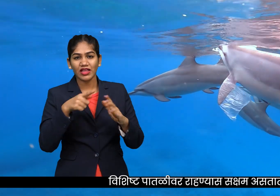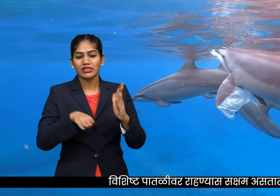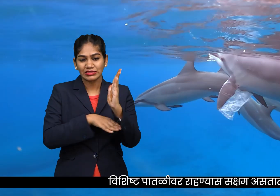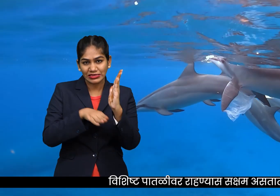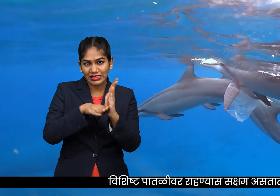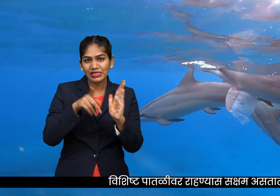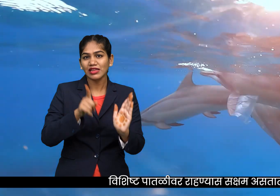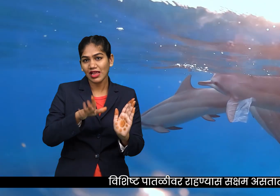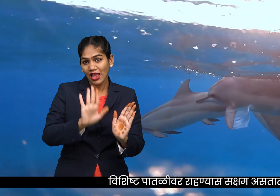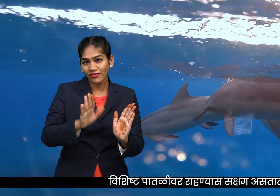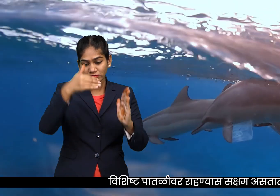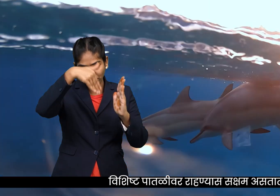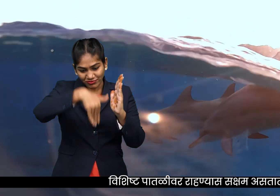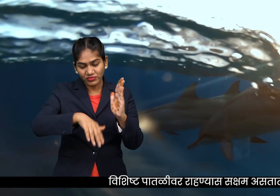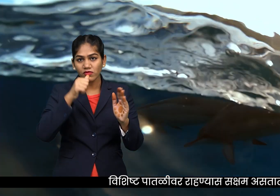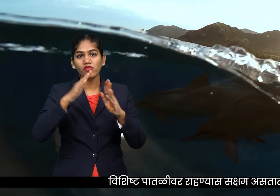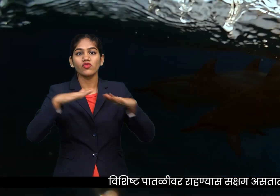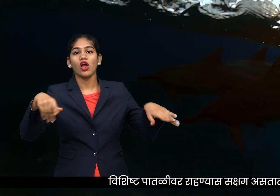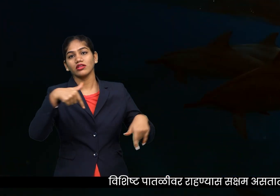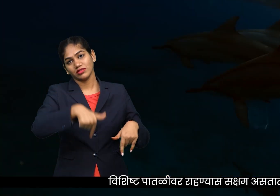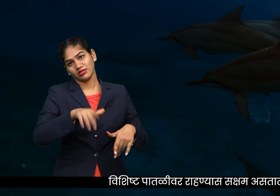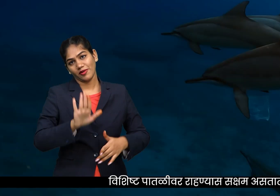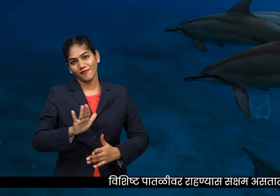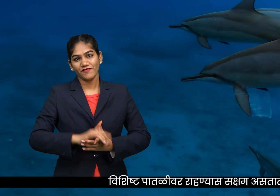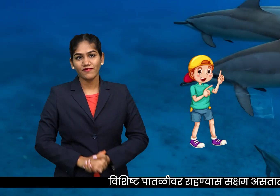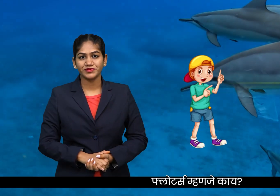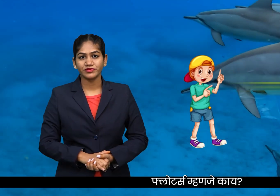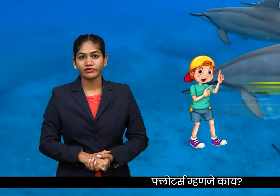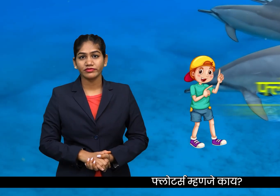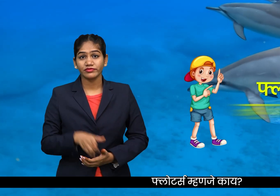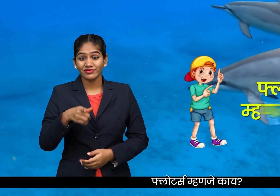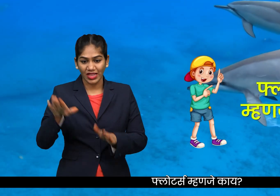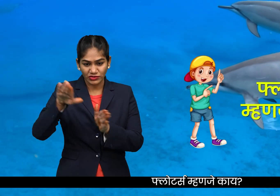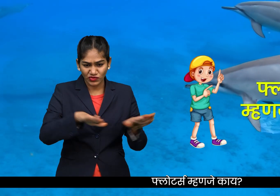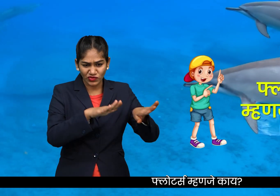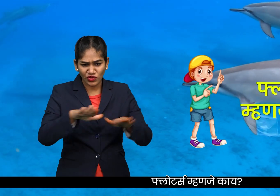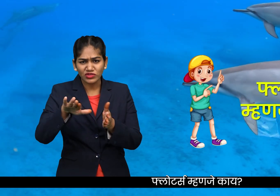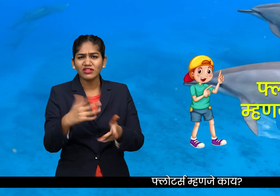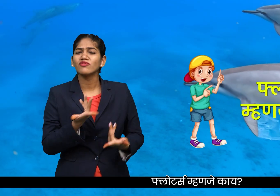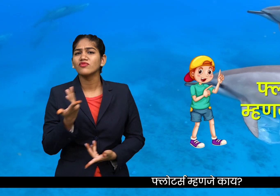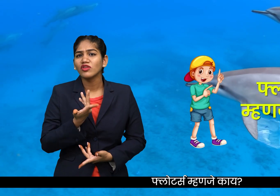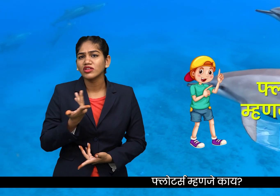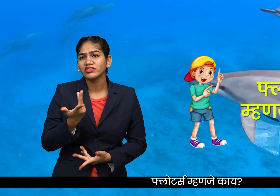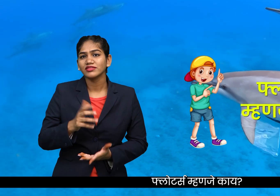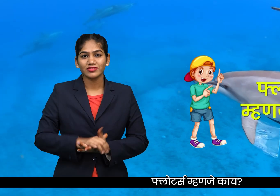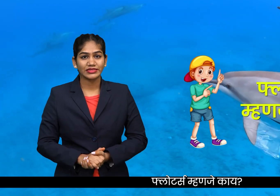विशिष्ट पातळीवर राहण्यास सक्षम असतात. फ्लोटर्स म्हणजे काय?